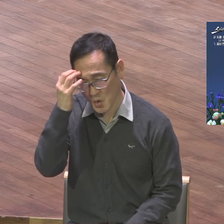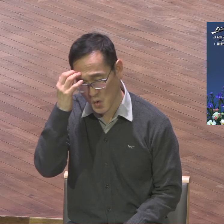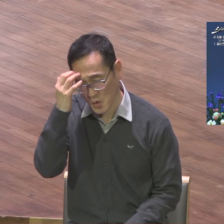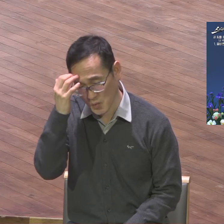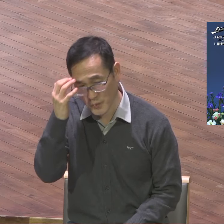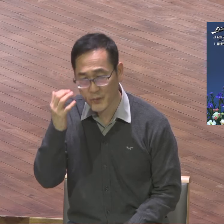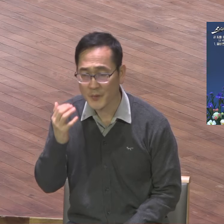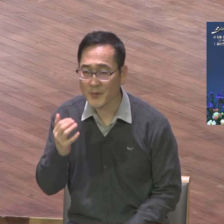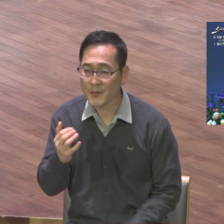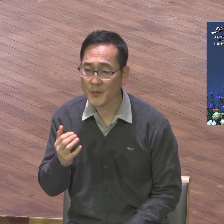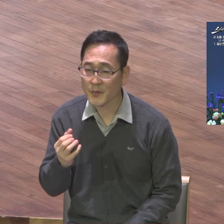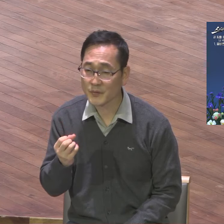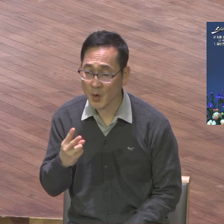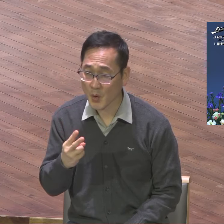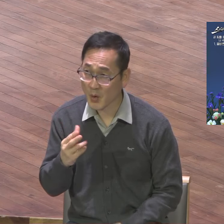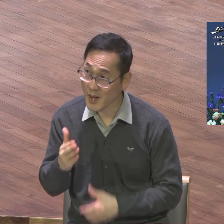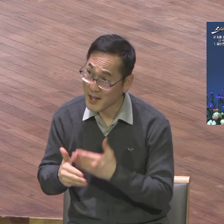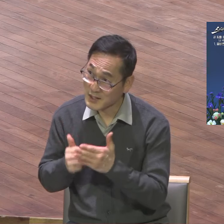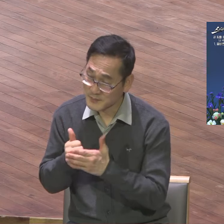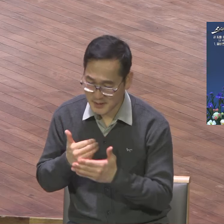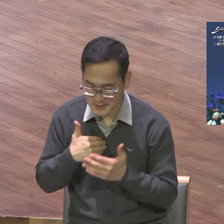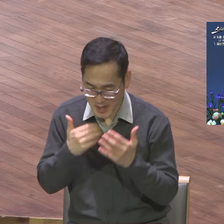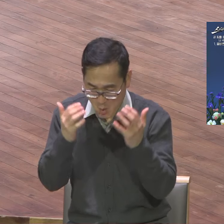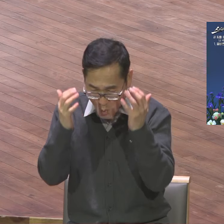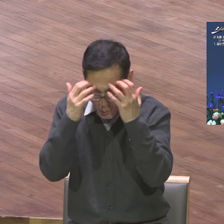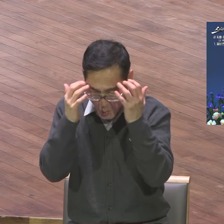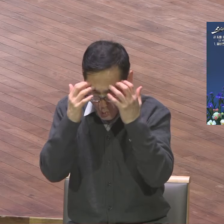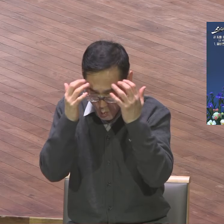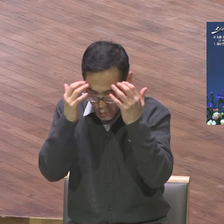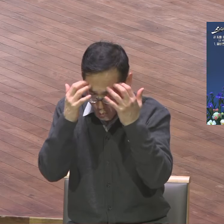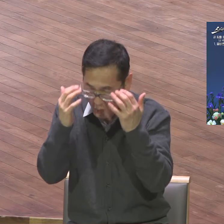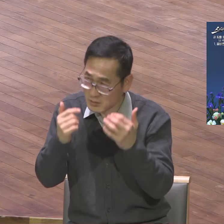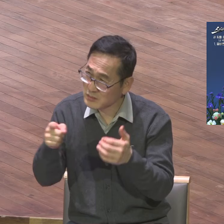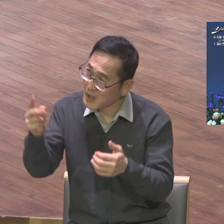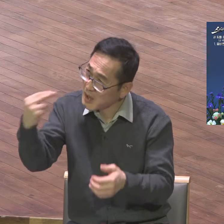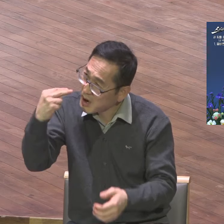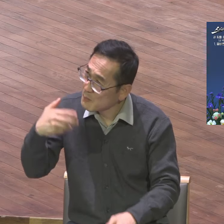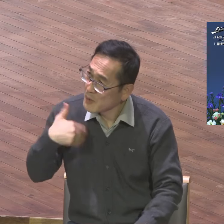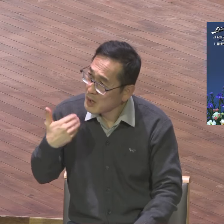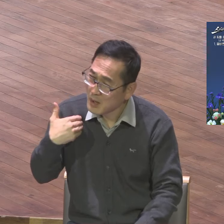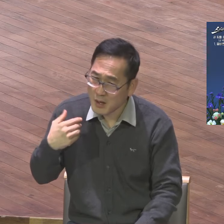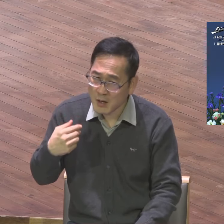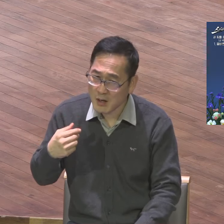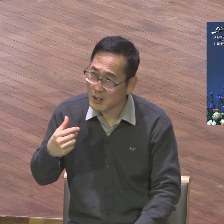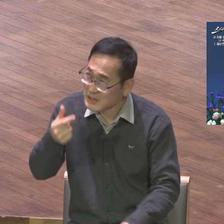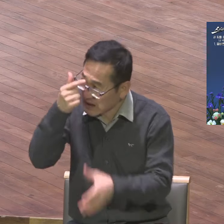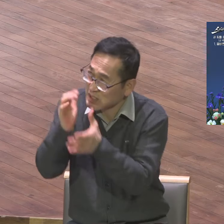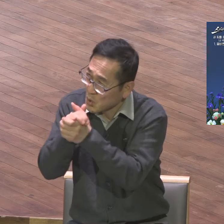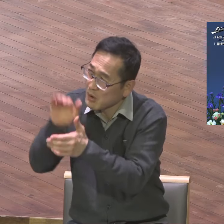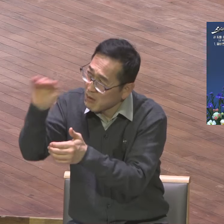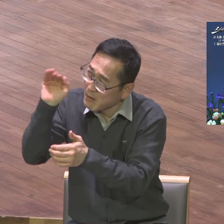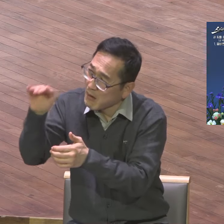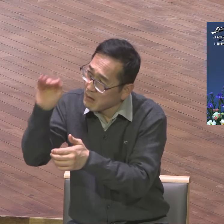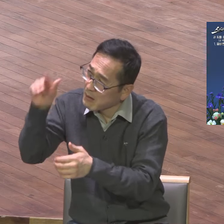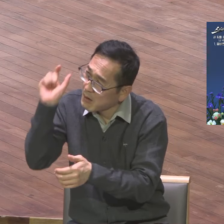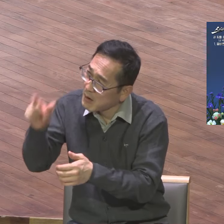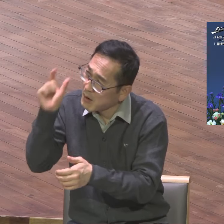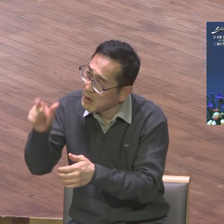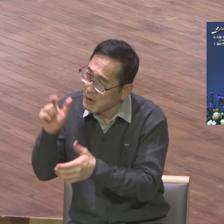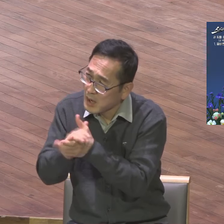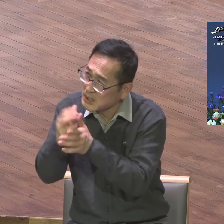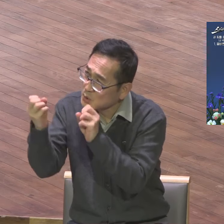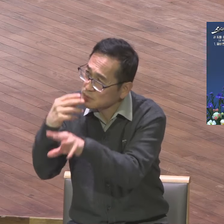또 하나님께서 내 고통에 대해서 전혀 무관심하시고 내 기도를 들어주지 않으시고 침묵하신 것